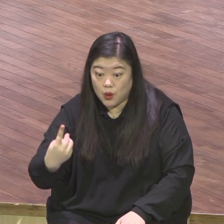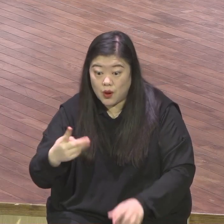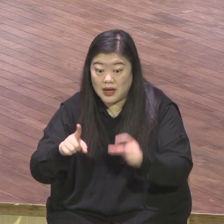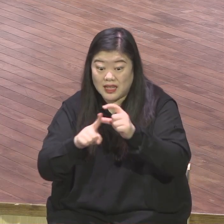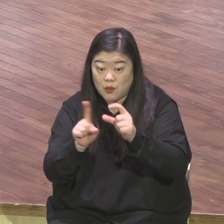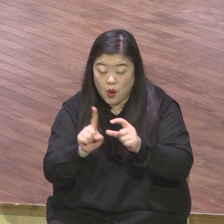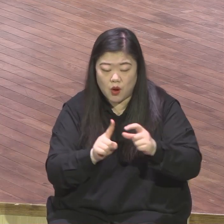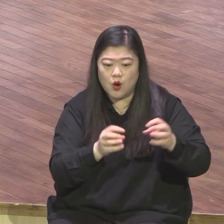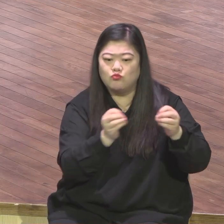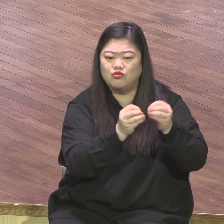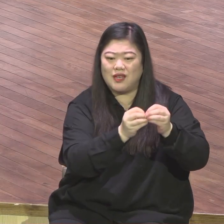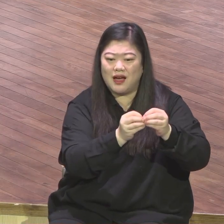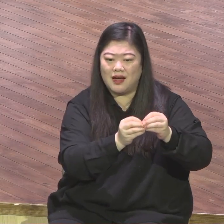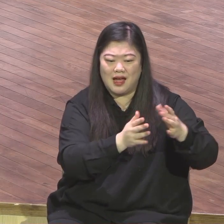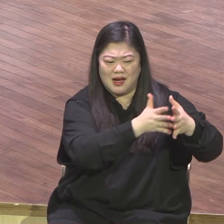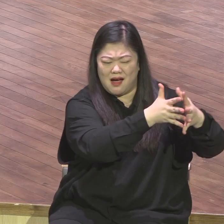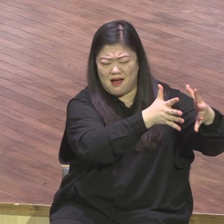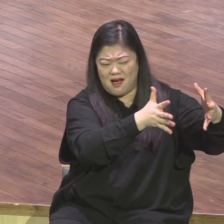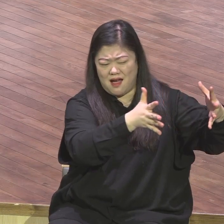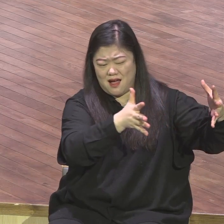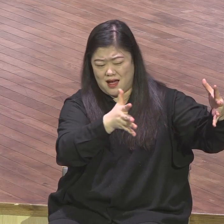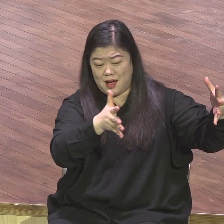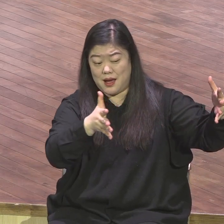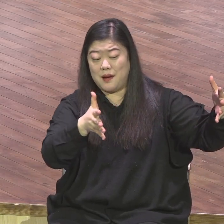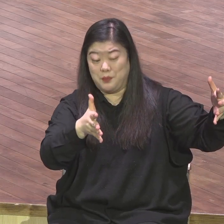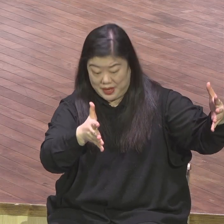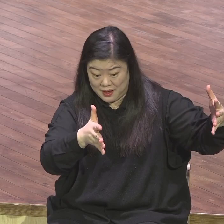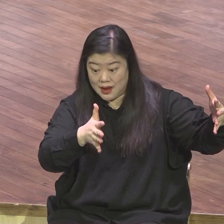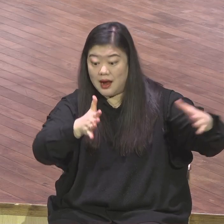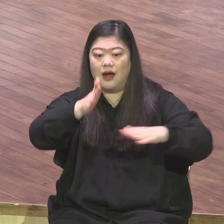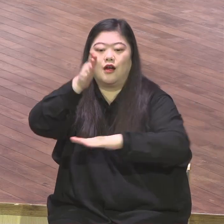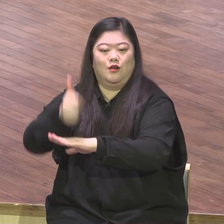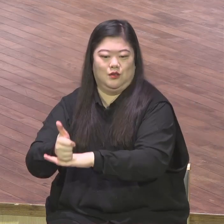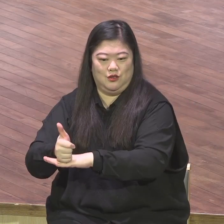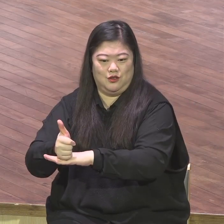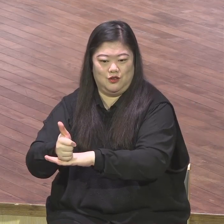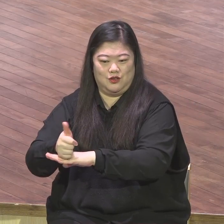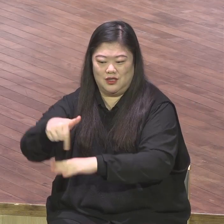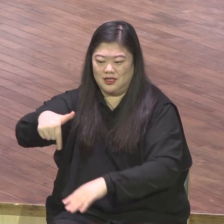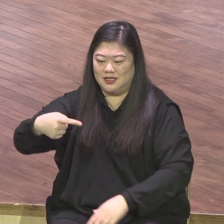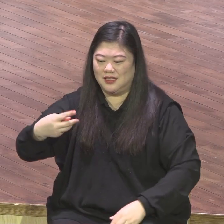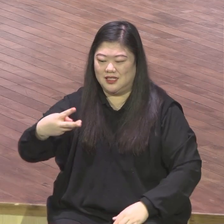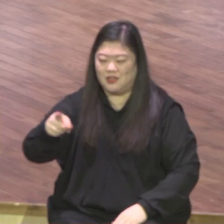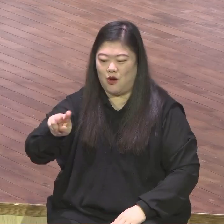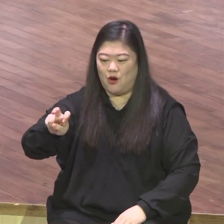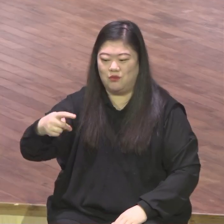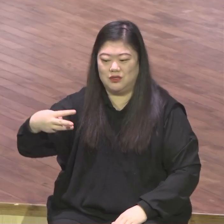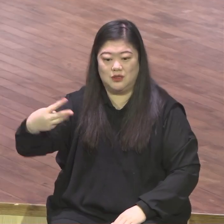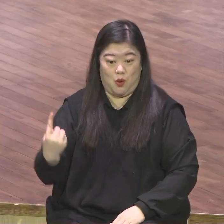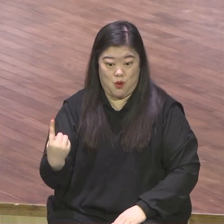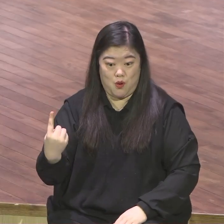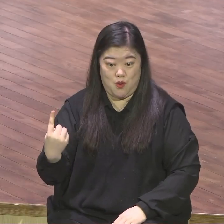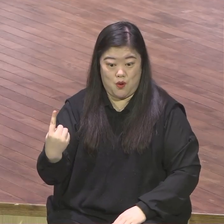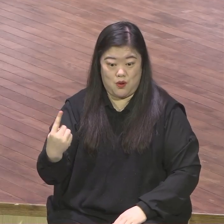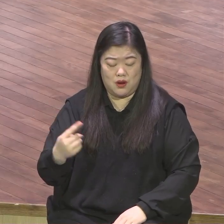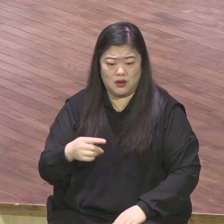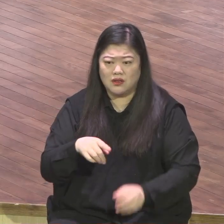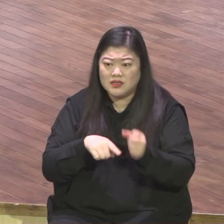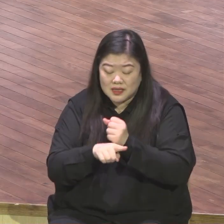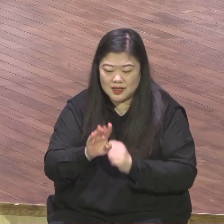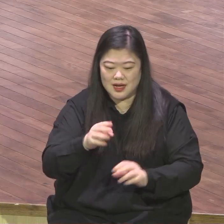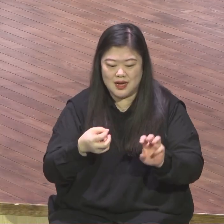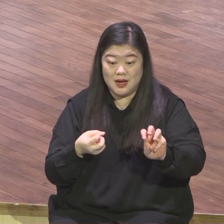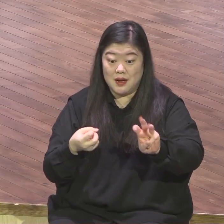앞에 언급한 내용들을 요약해서 결론 딱 내린 것이 그러므로예요. 그러니까 1장부터 3장까지 알아야 돼요.